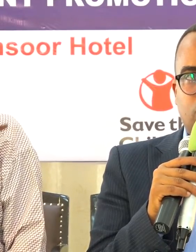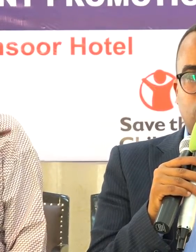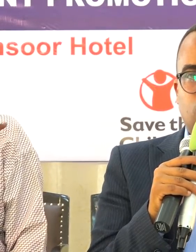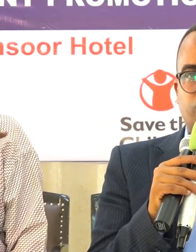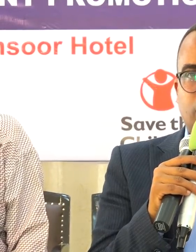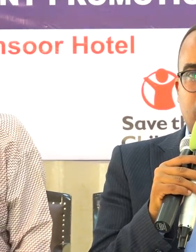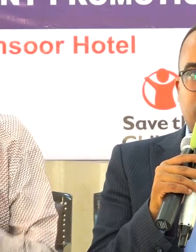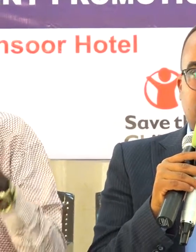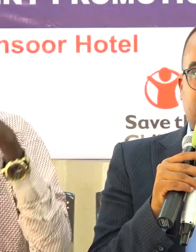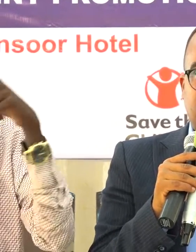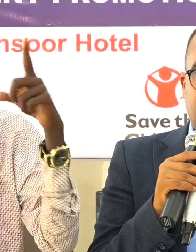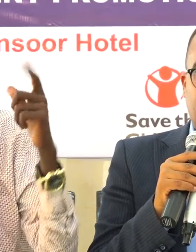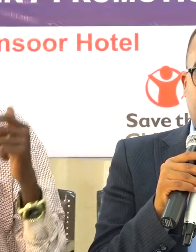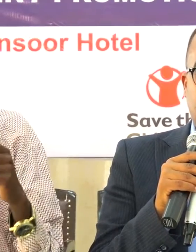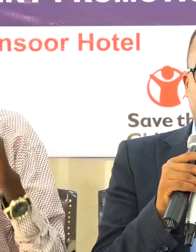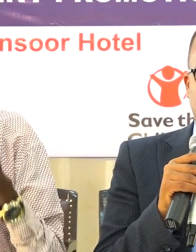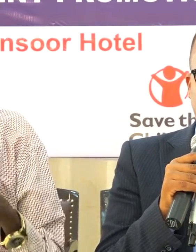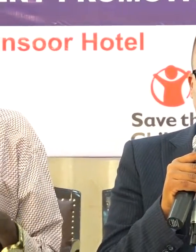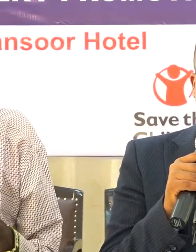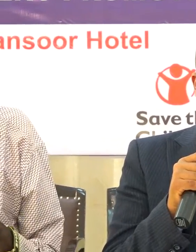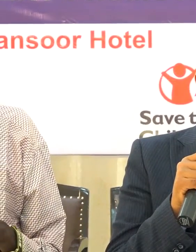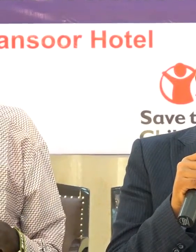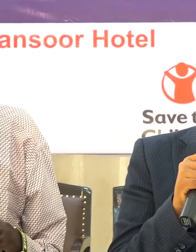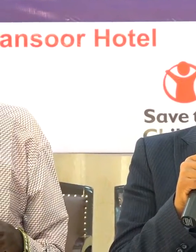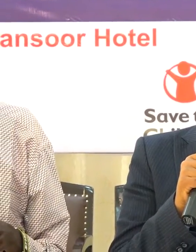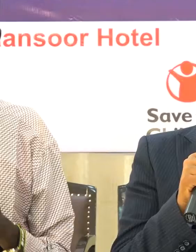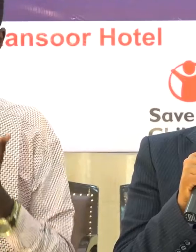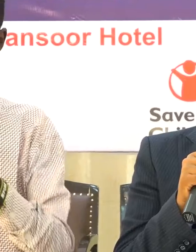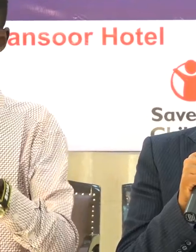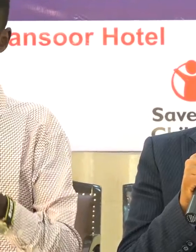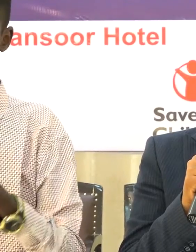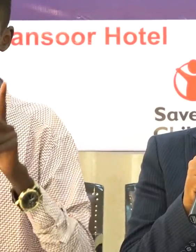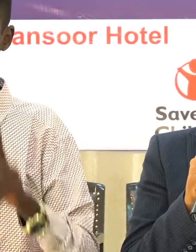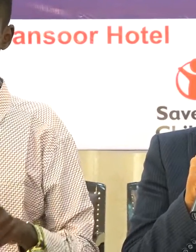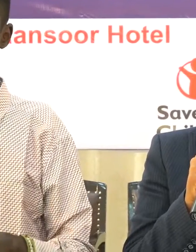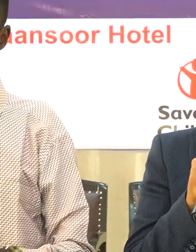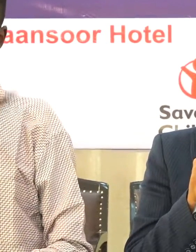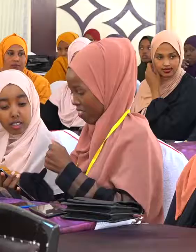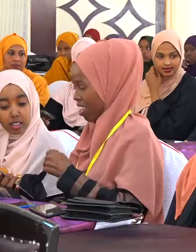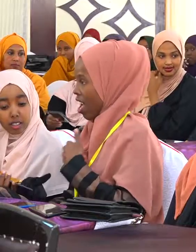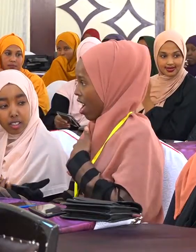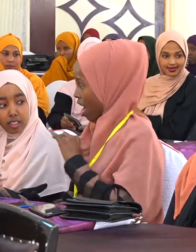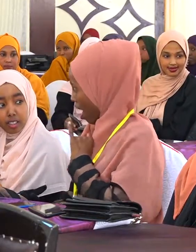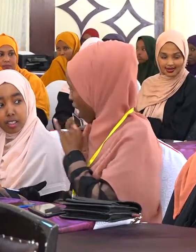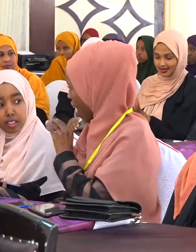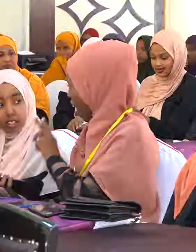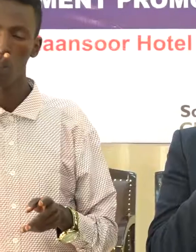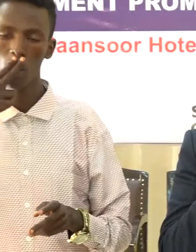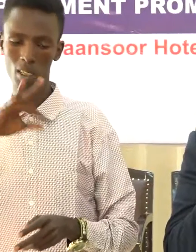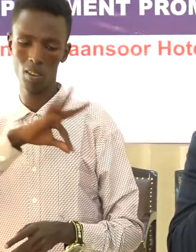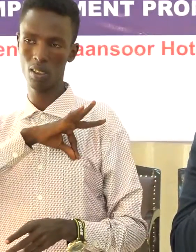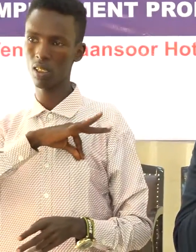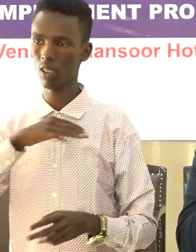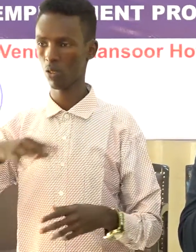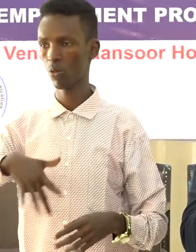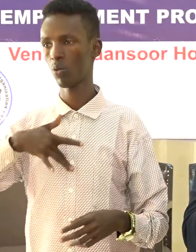luqadda qura ee qofka dhagaha aan qabin uu maqlo qofka indhoolahiina uu arko marka waxay nooga baahan yihiin